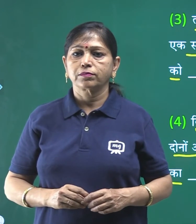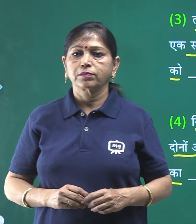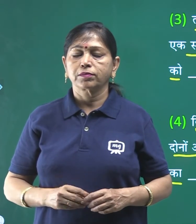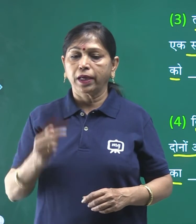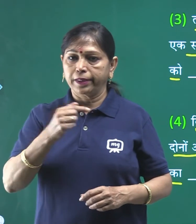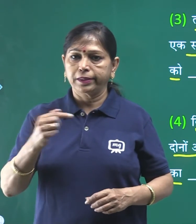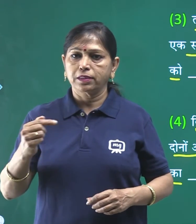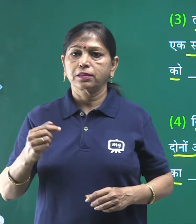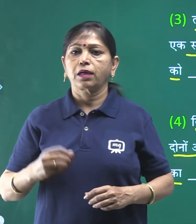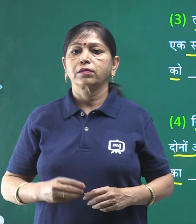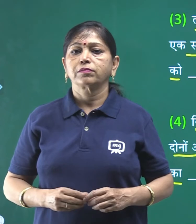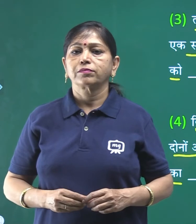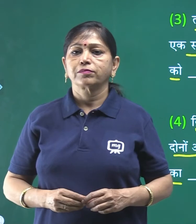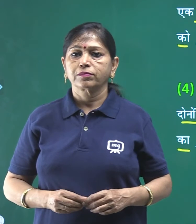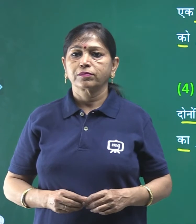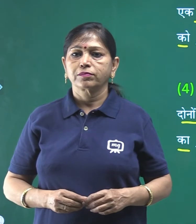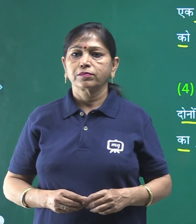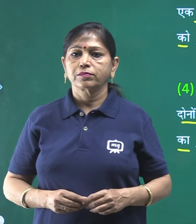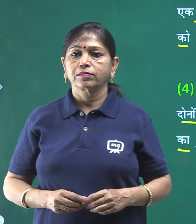रिक्त स्थान